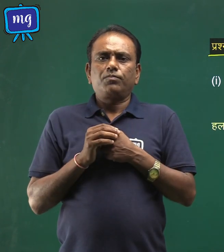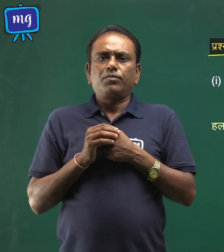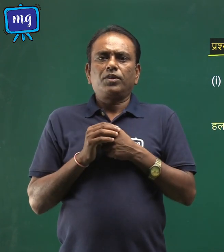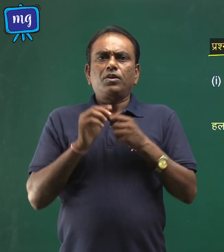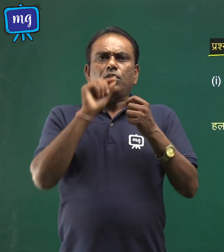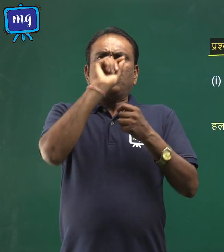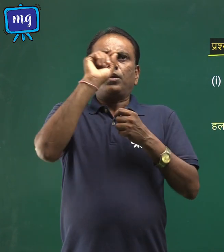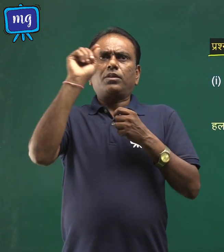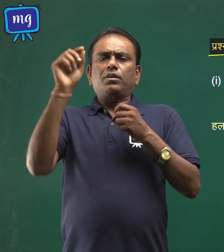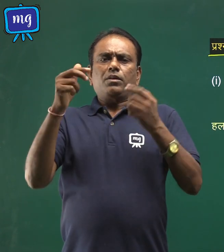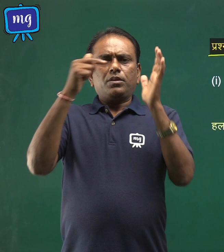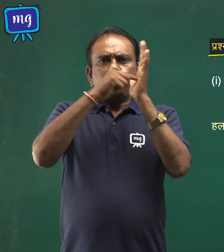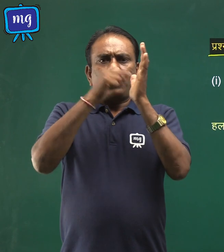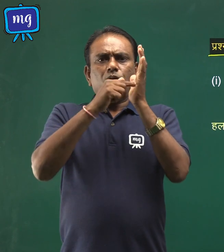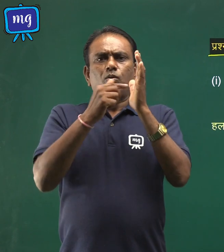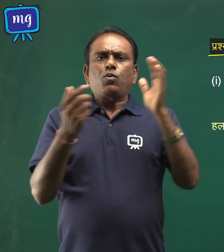रिक्त स्थानों को भरिए।